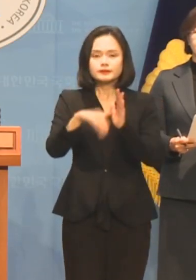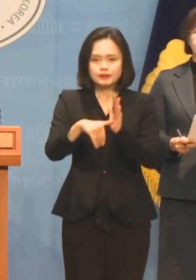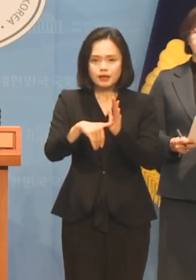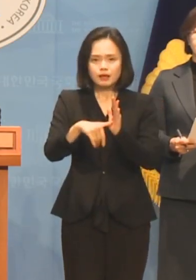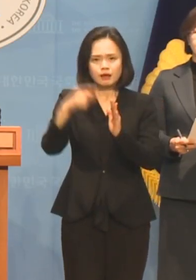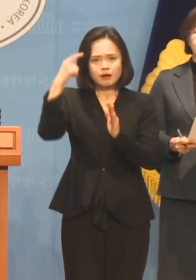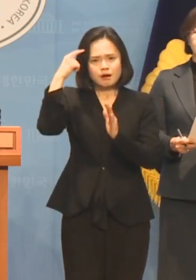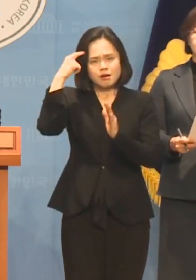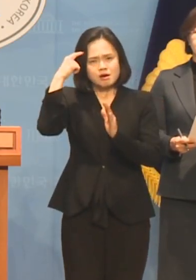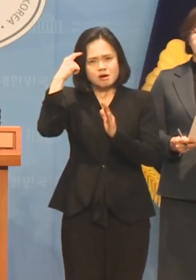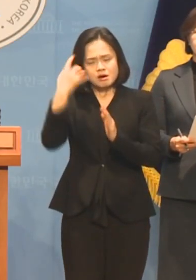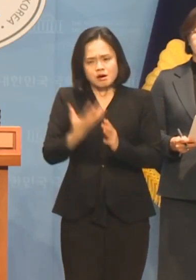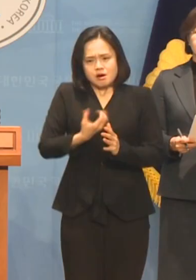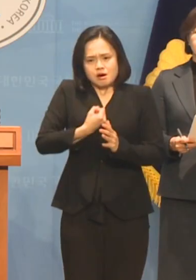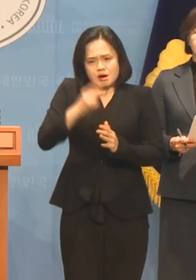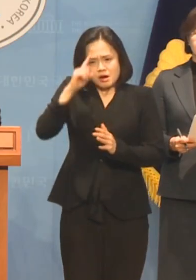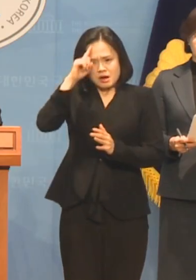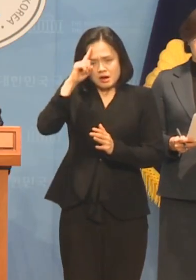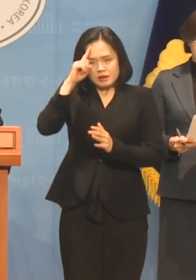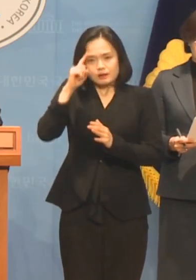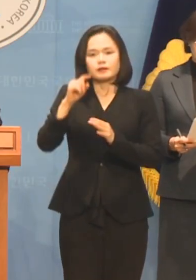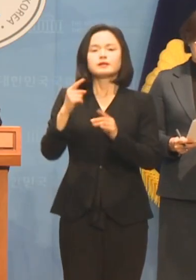공동체적 치유가 시작됩니다.